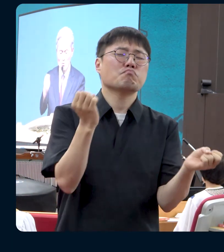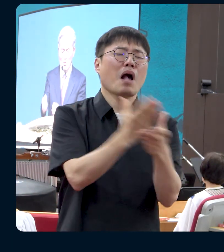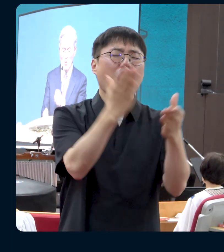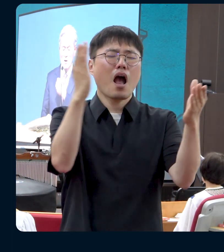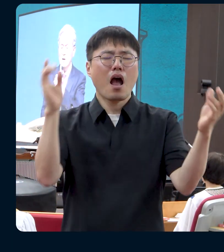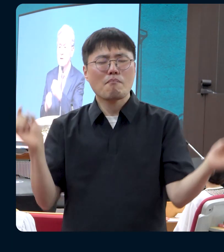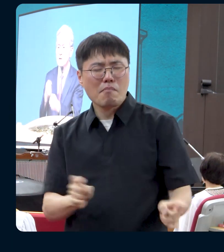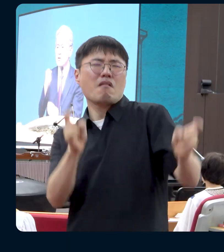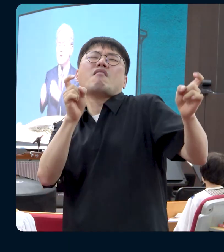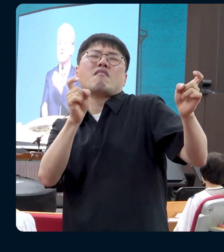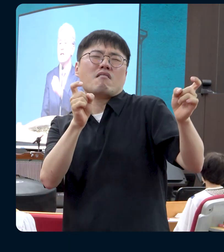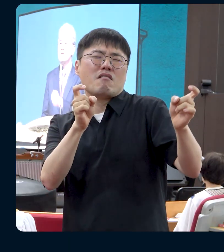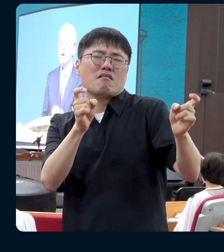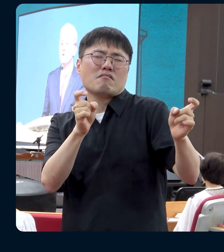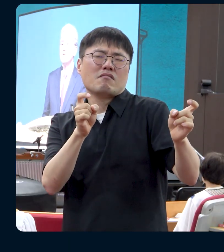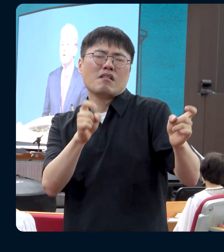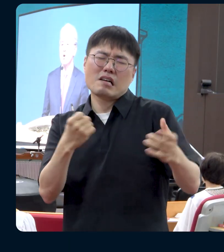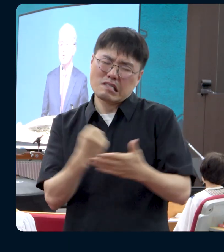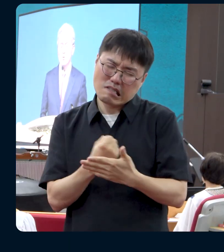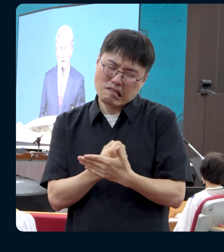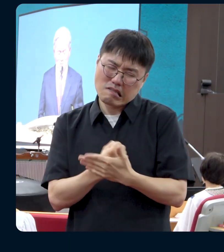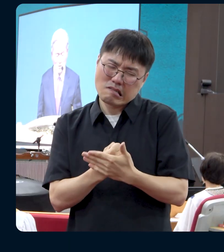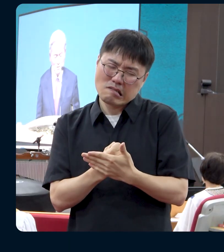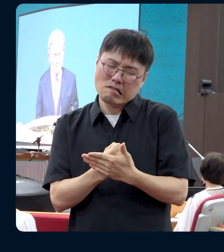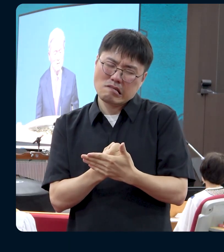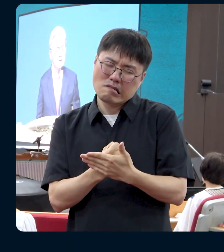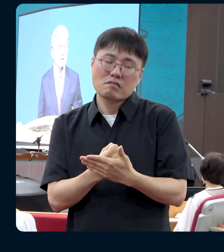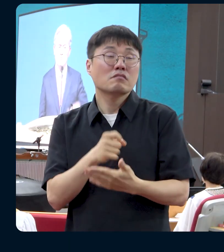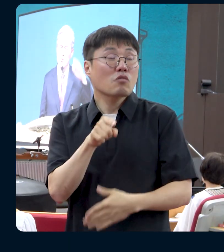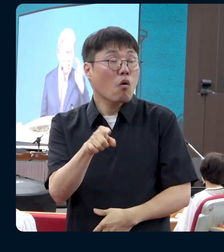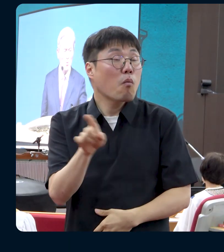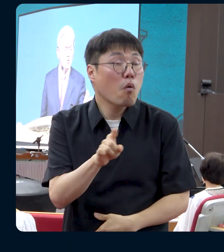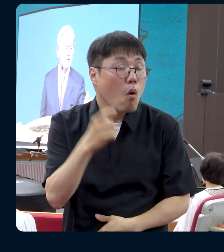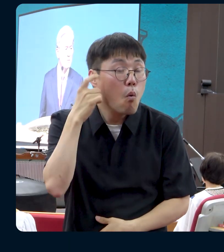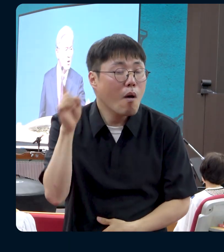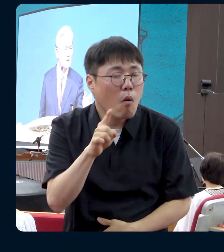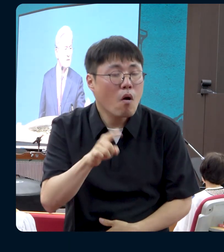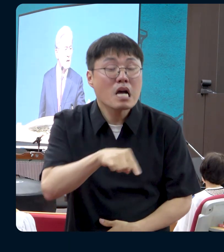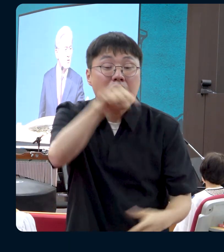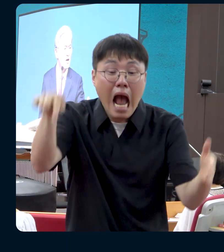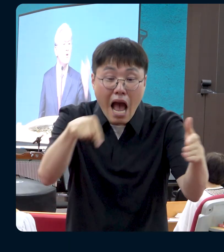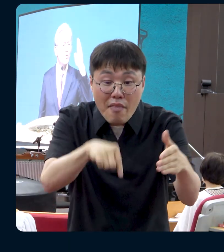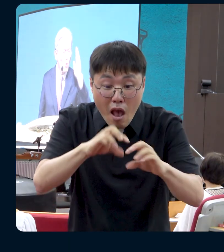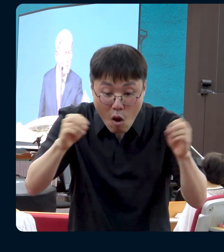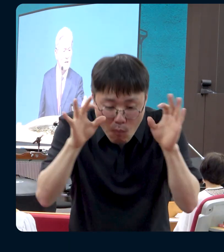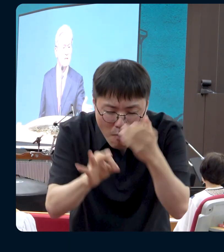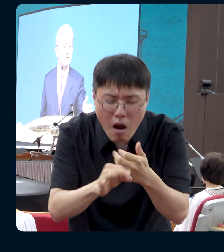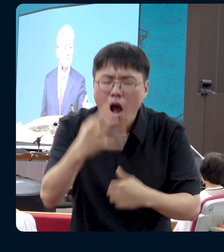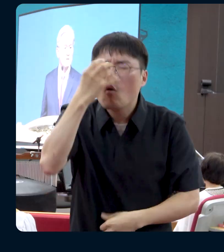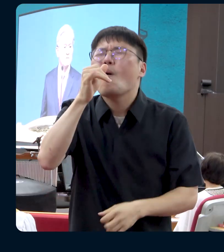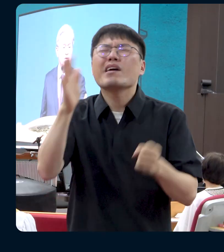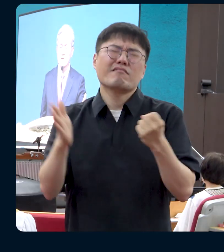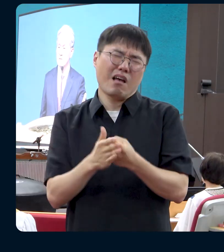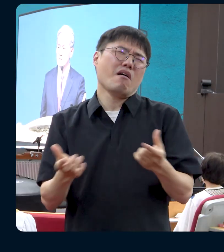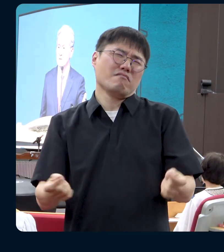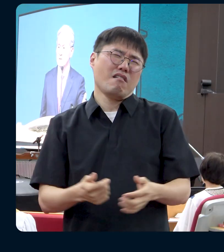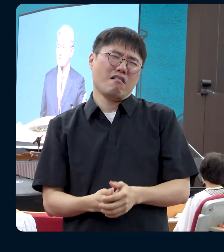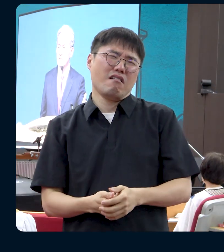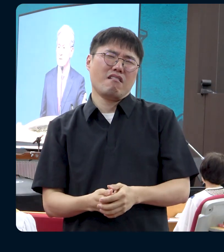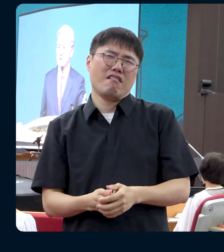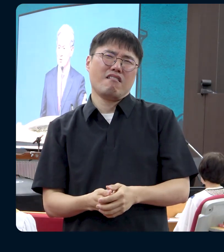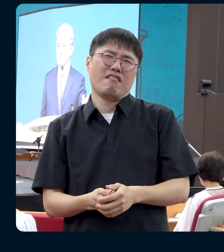갈등하고 싸우고 그러면서 안타까운 결론을 내는 것은 무조건 거기에 뭐가 있기 때문에? 교만이 있기 때문에 그런